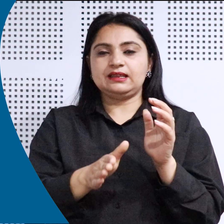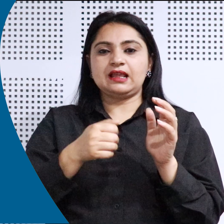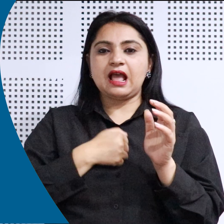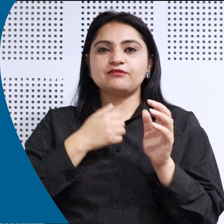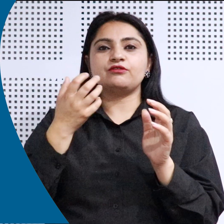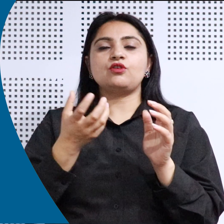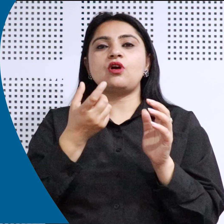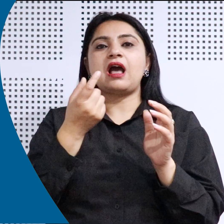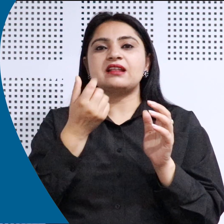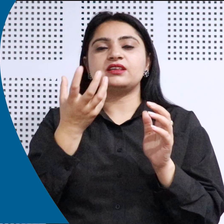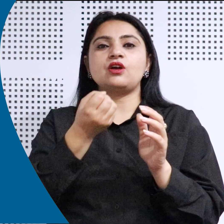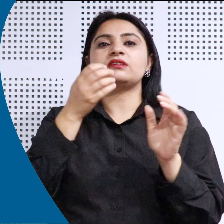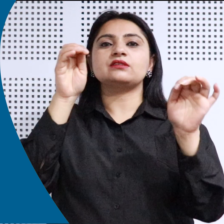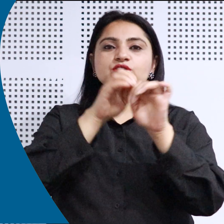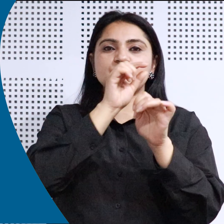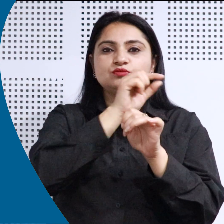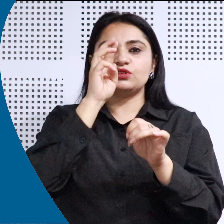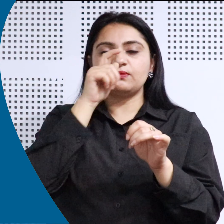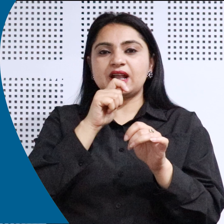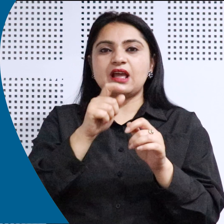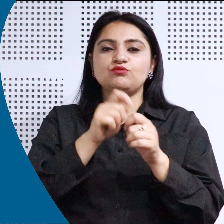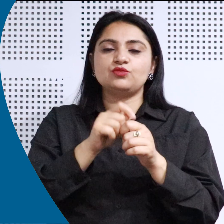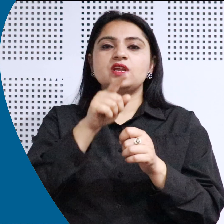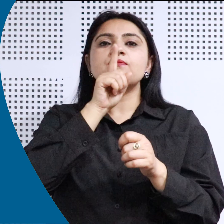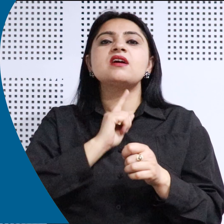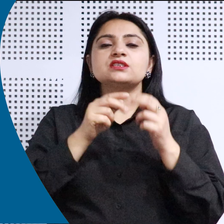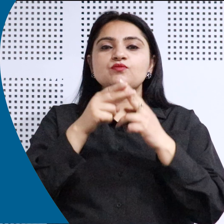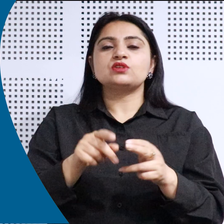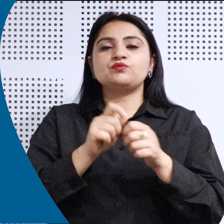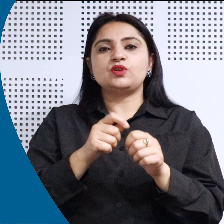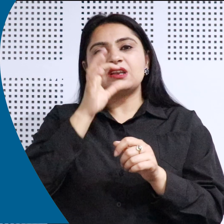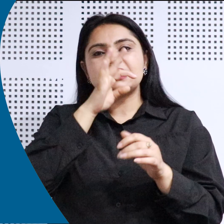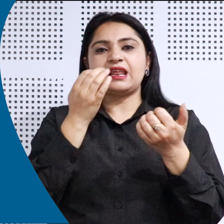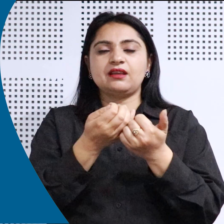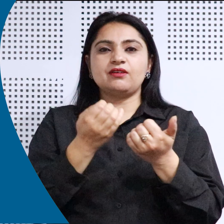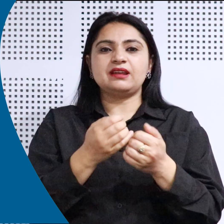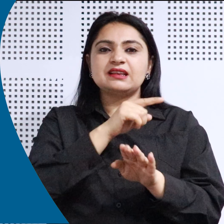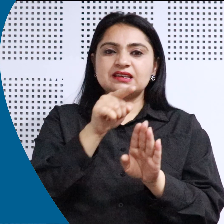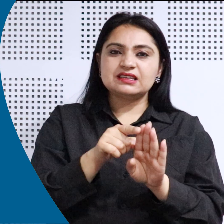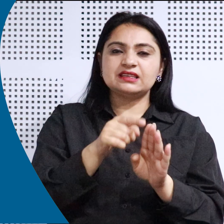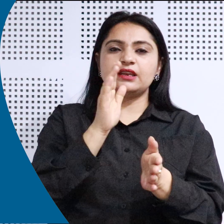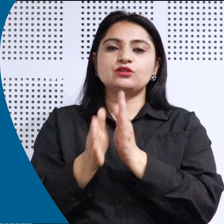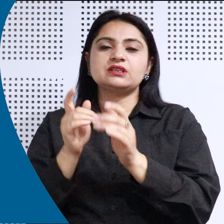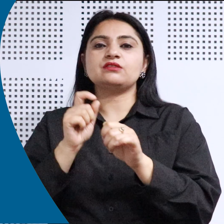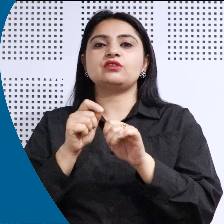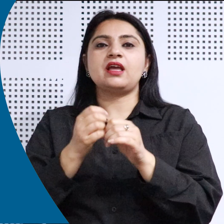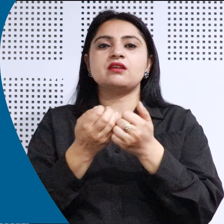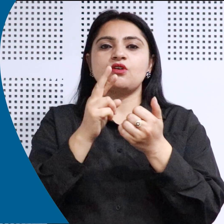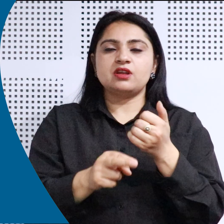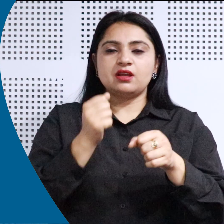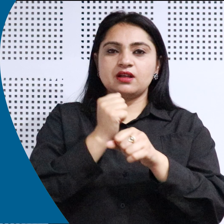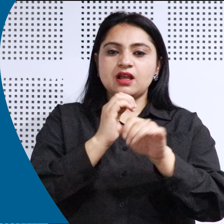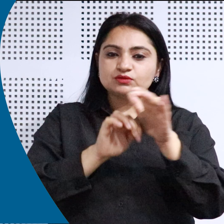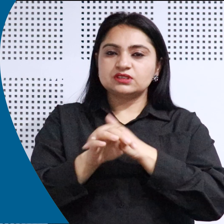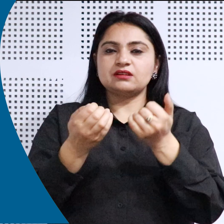अधिकार सम्बन्धी विषयमा कानुन बनाउने, वार्षिक बजेट बनाउने, निर्णय गर्ने, नीति तथा योजना तयार गरी कार्यान्वयन